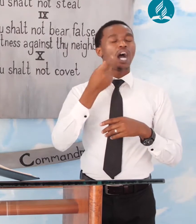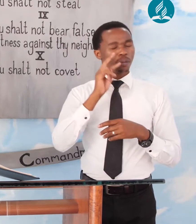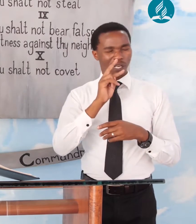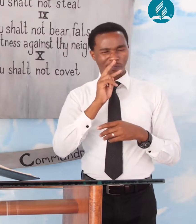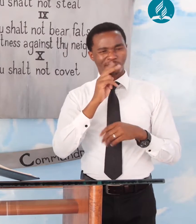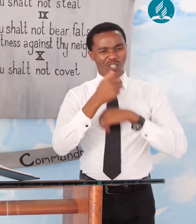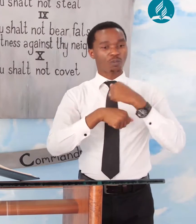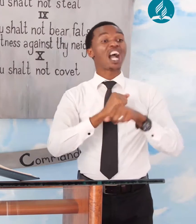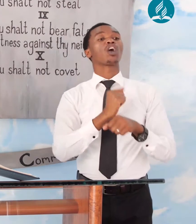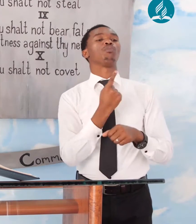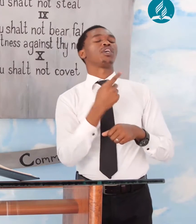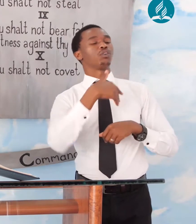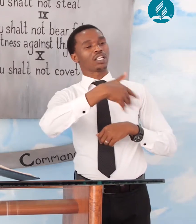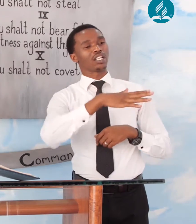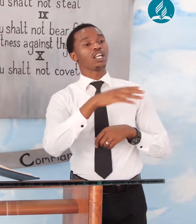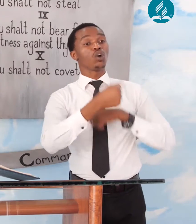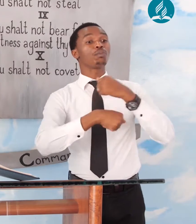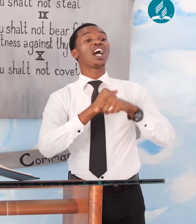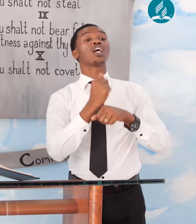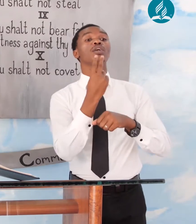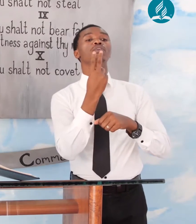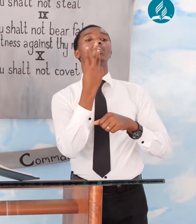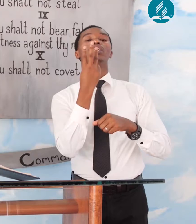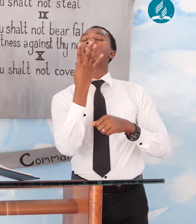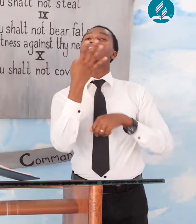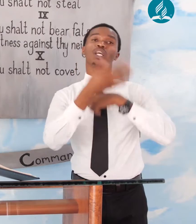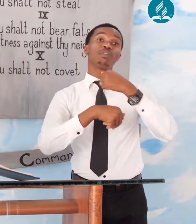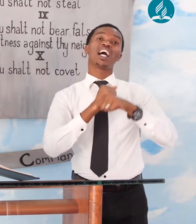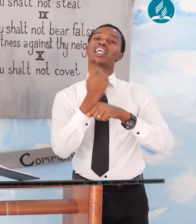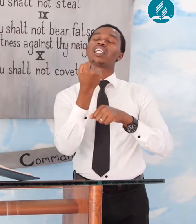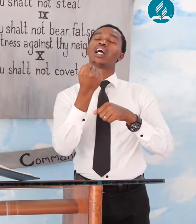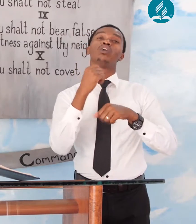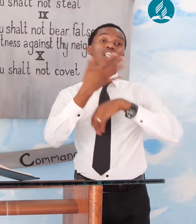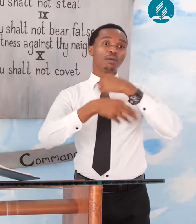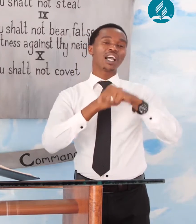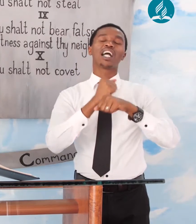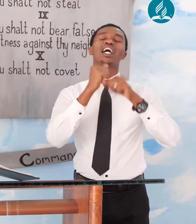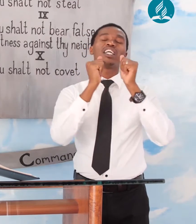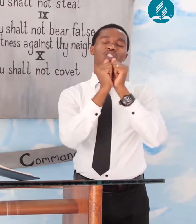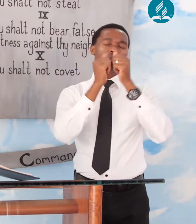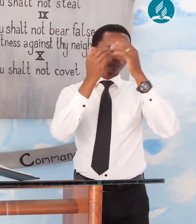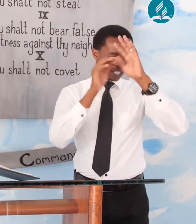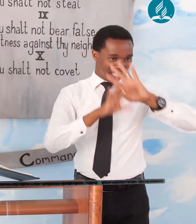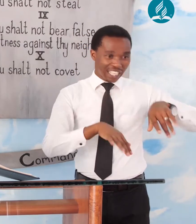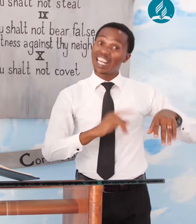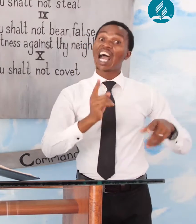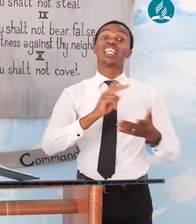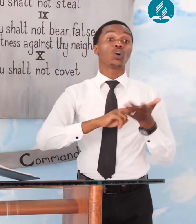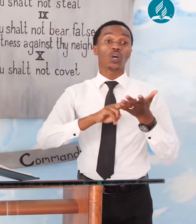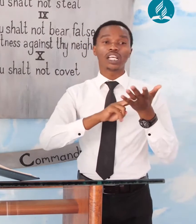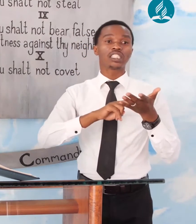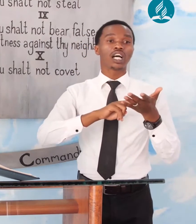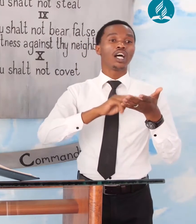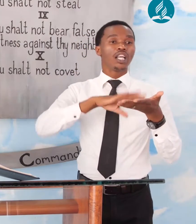ntayakoresheje umwaka wa kabiri ntayakoresheje imyaka 5 irashize ntayakoresheje imyaka 10 irashize ntayakoresheje imyaka 30